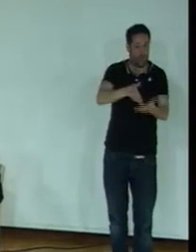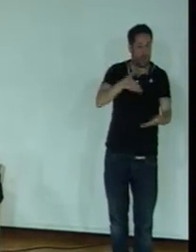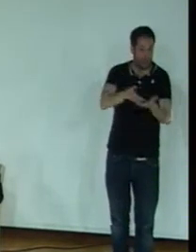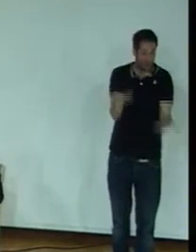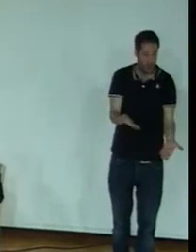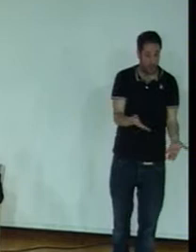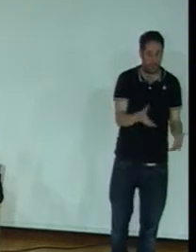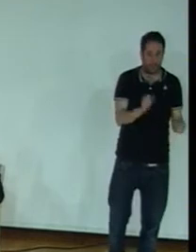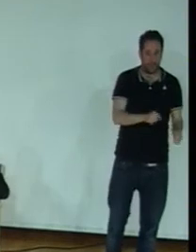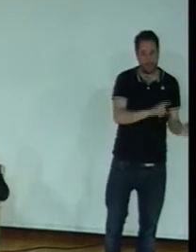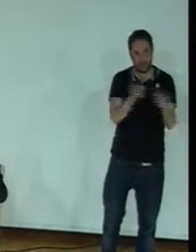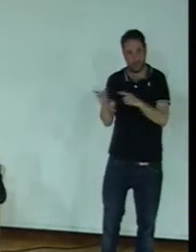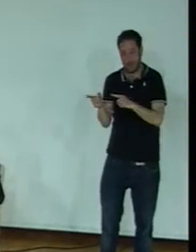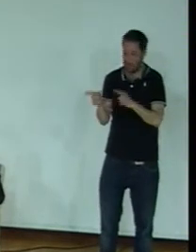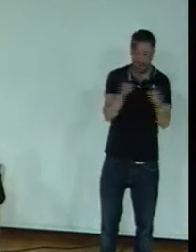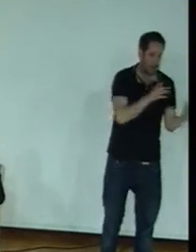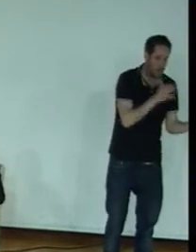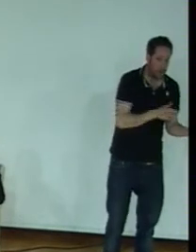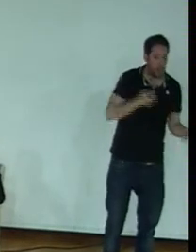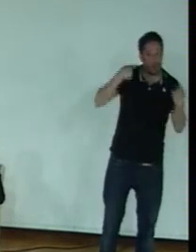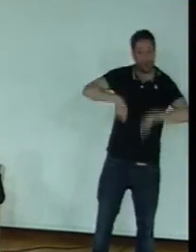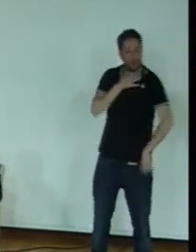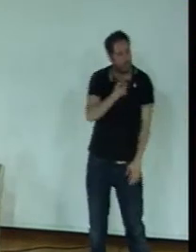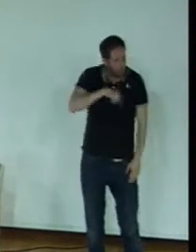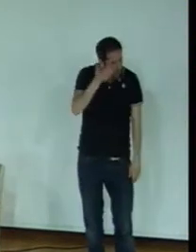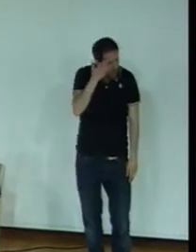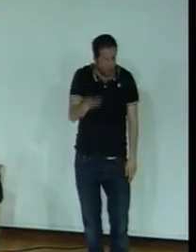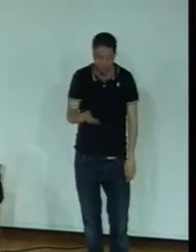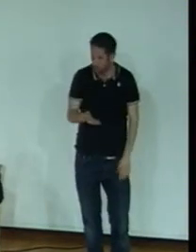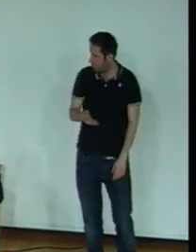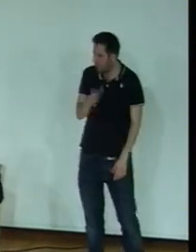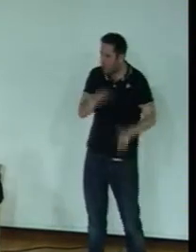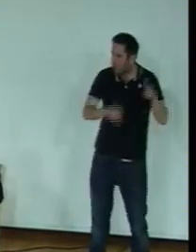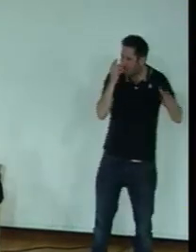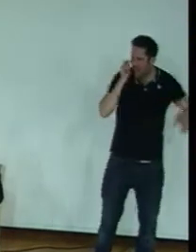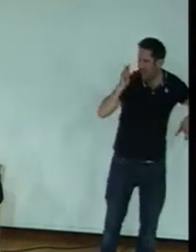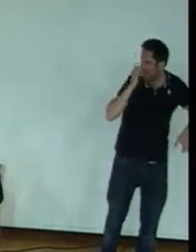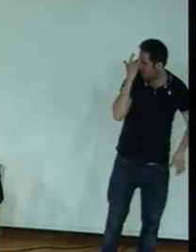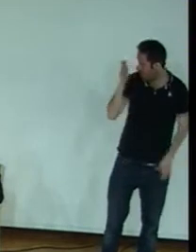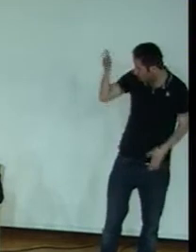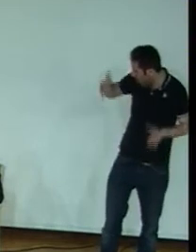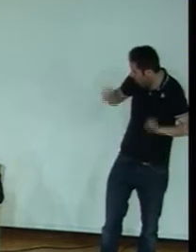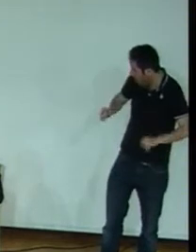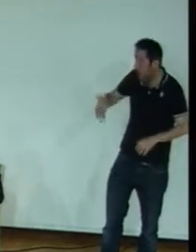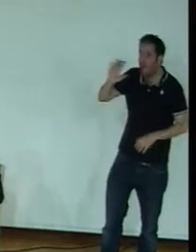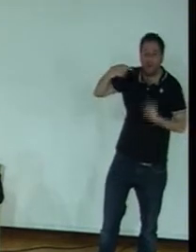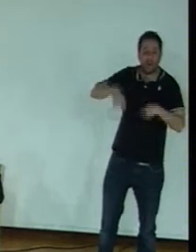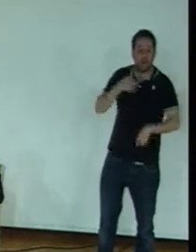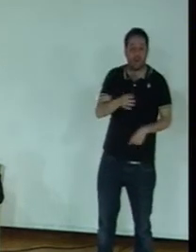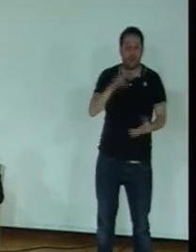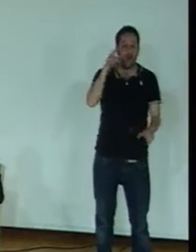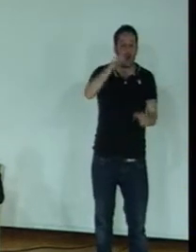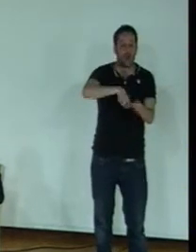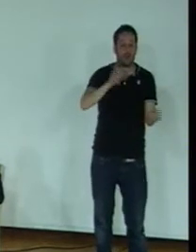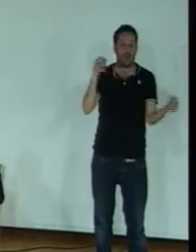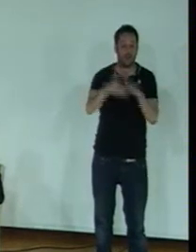cette question-là. Et là, l'État nous dit, pas de problème, nous, on sait faire. De la même manière que l'État nous disait à une époque, pas de problème, on va sécuriser les connexions